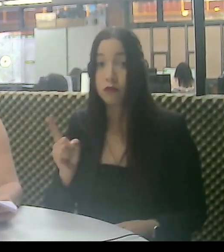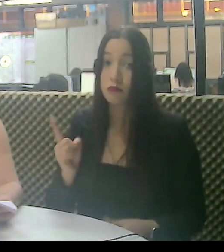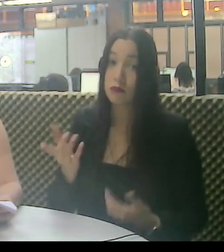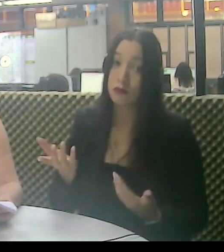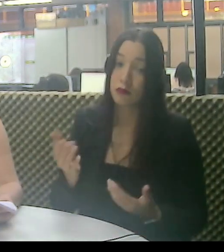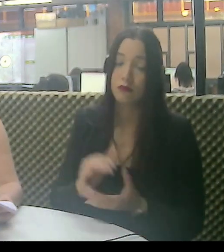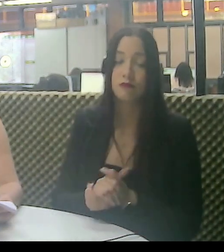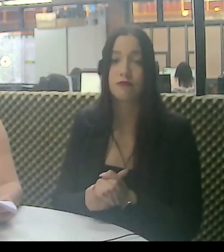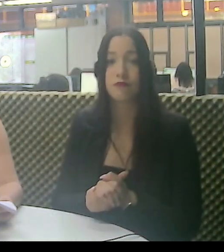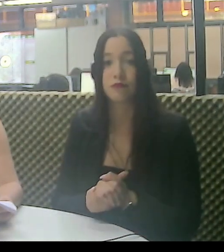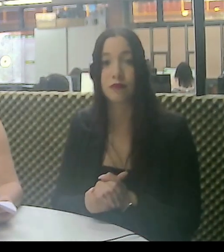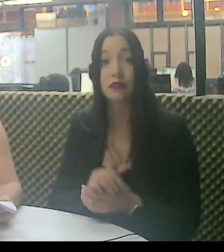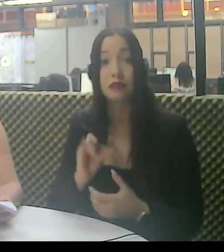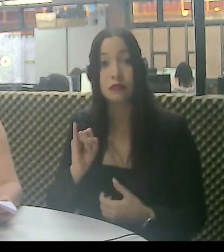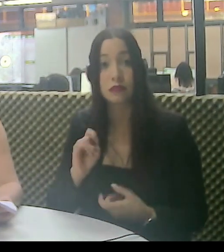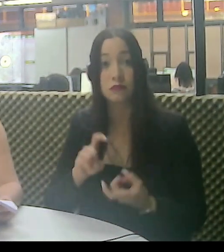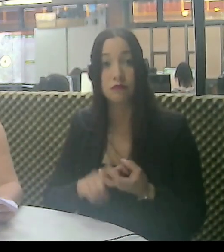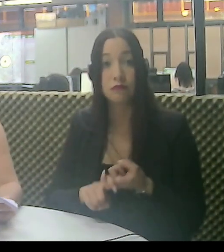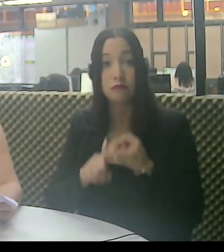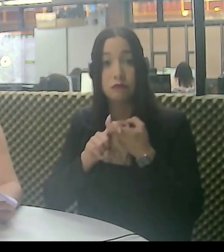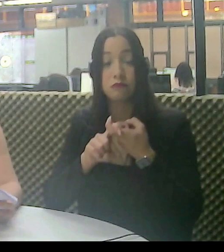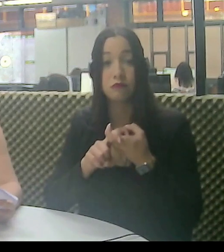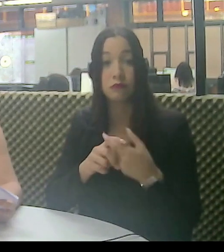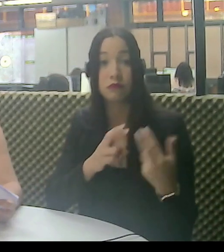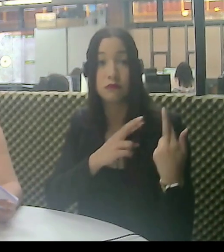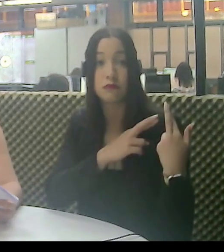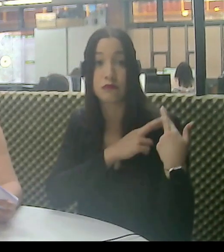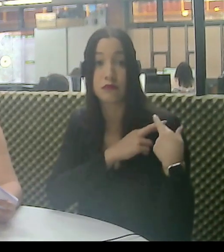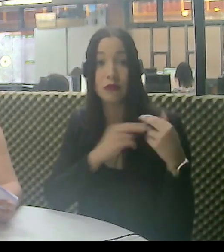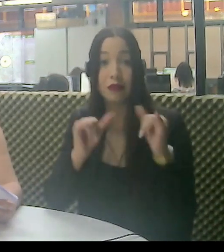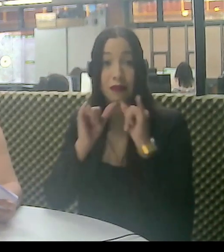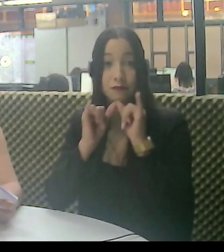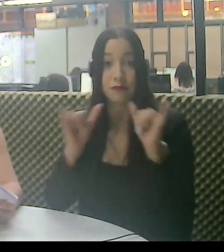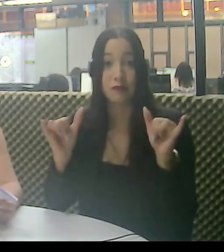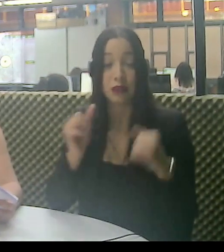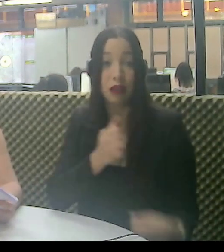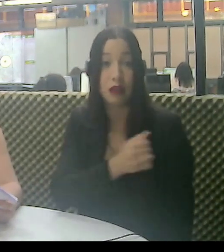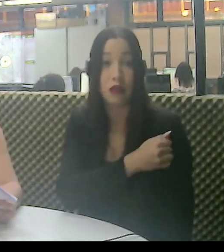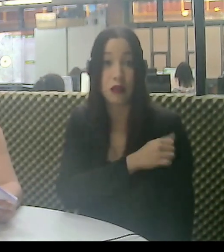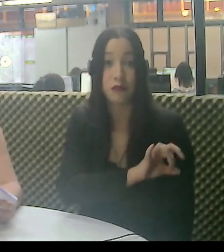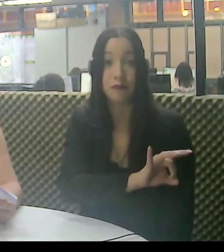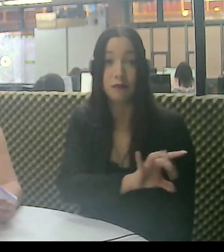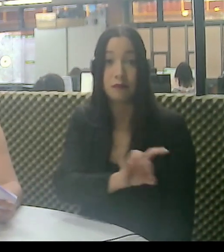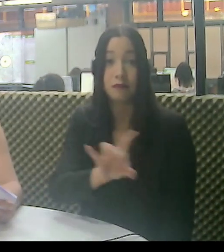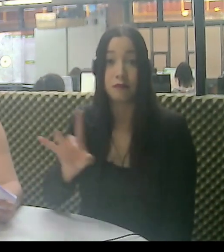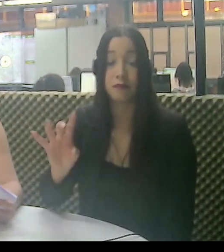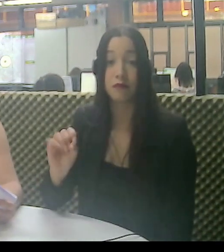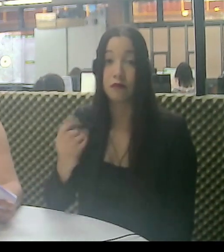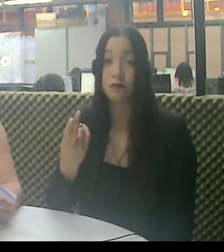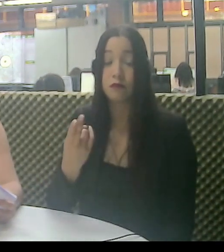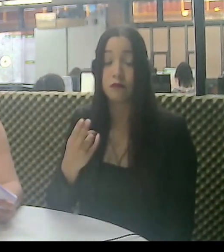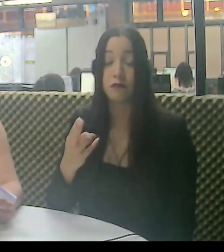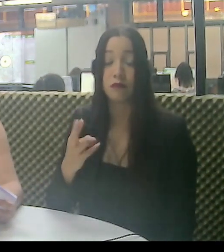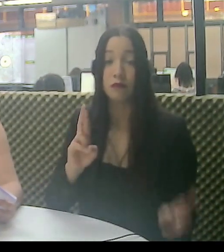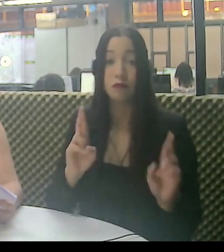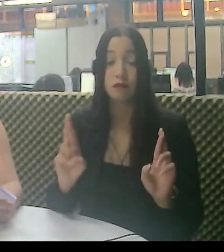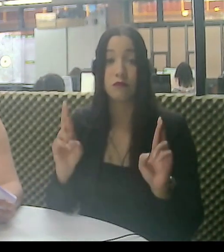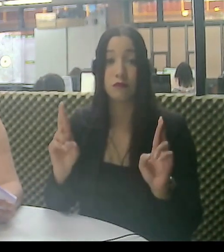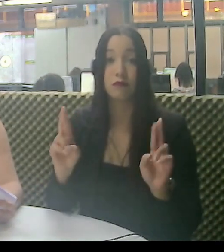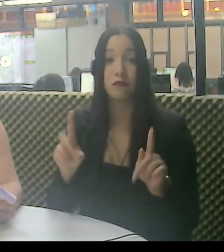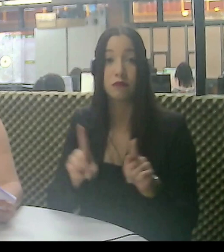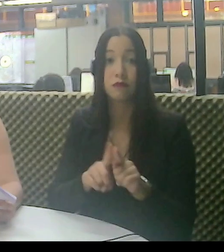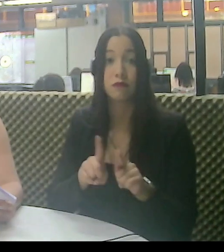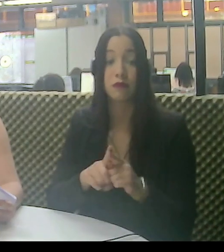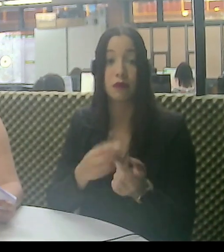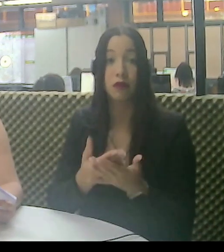caso optem pela suspensão serão responsáveis por avisar os participantes ou responsáveis em realizar também